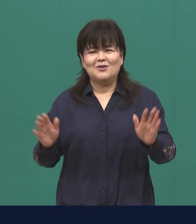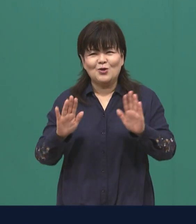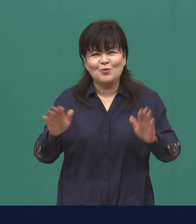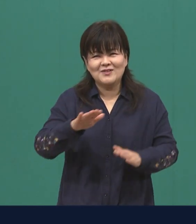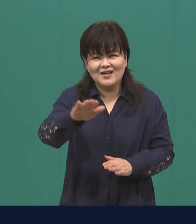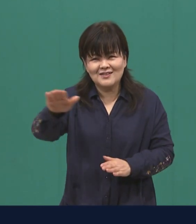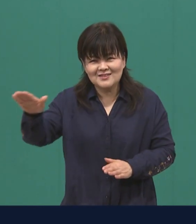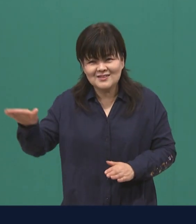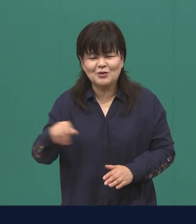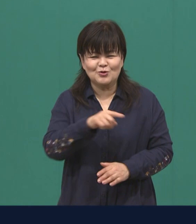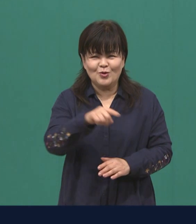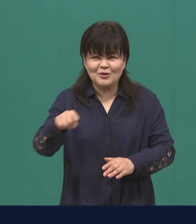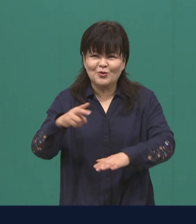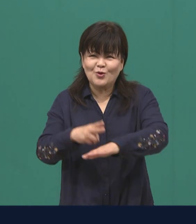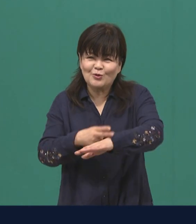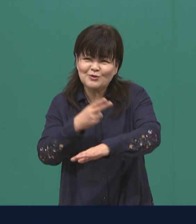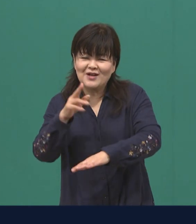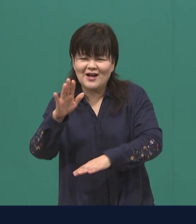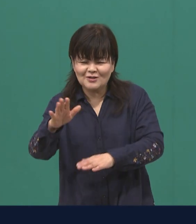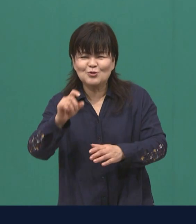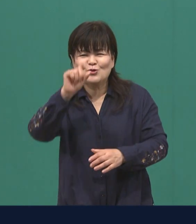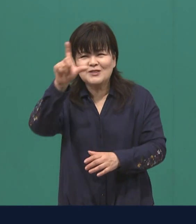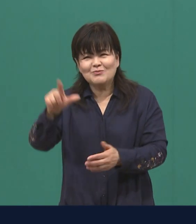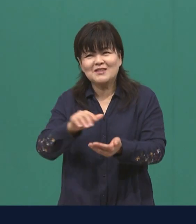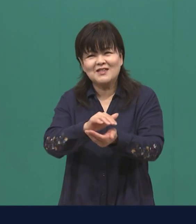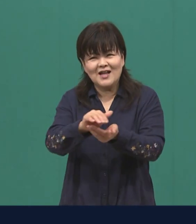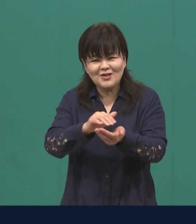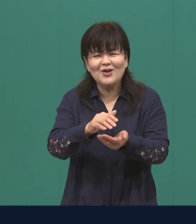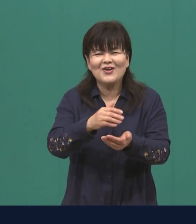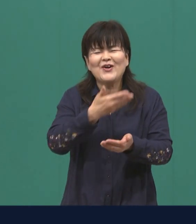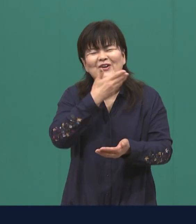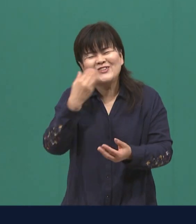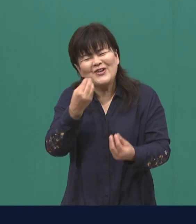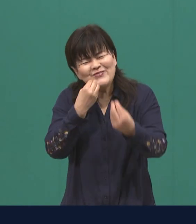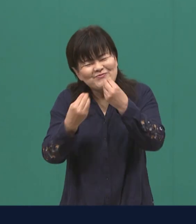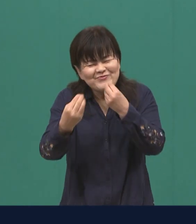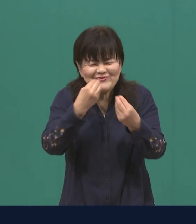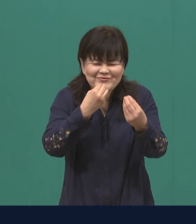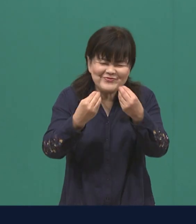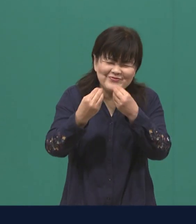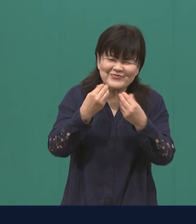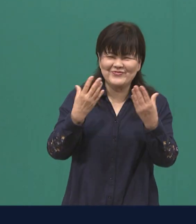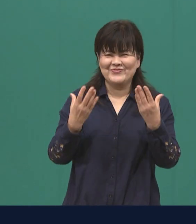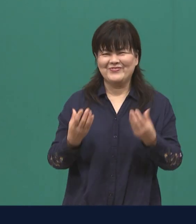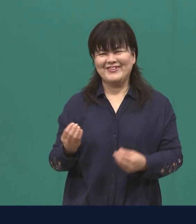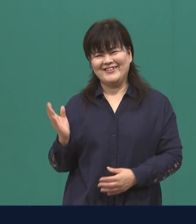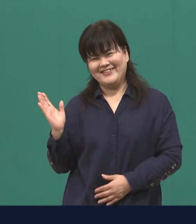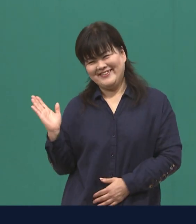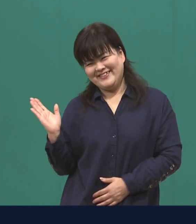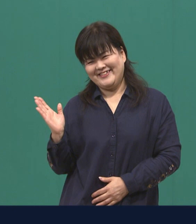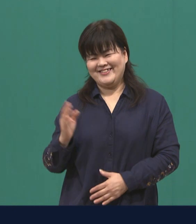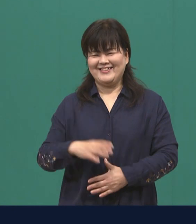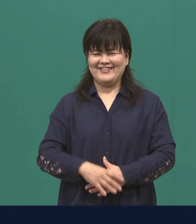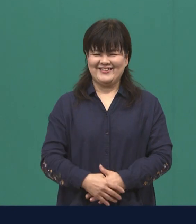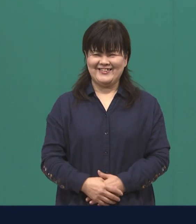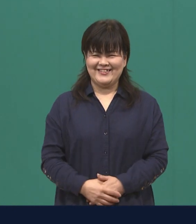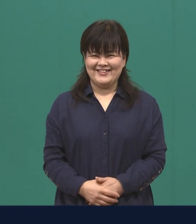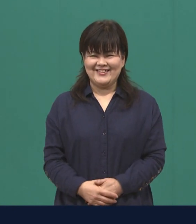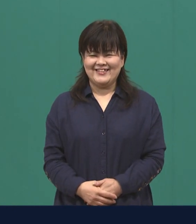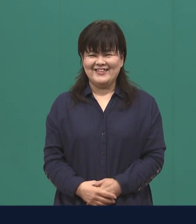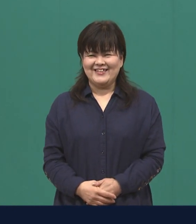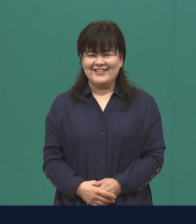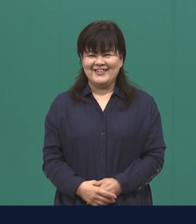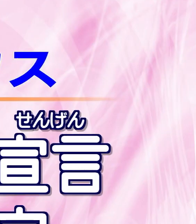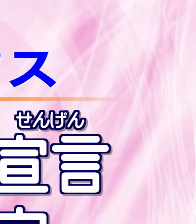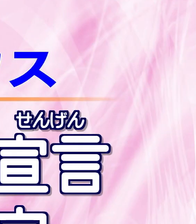ました。園児たちはそれぞれ特徴ある月見団子を美味しそうに頬張っていました。